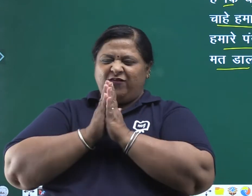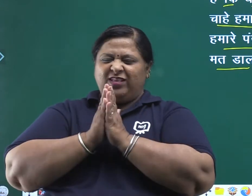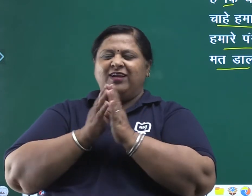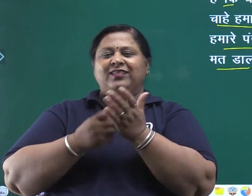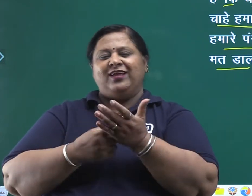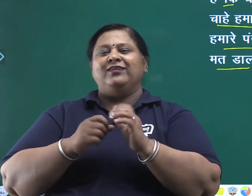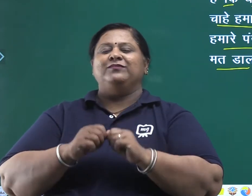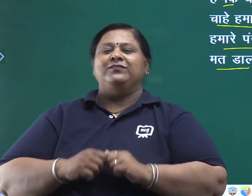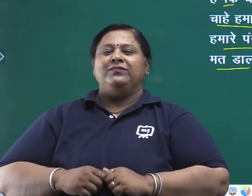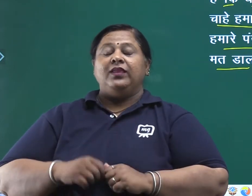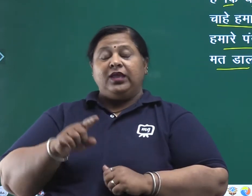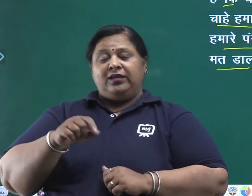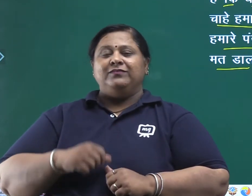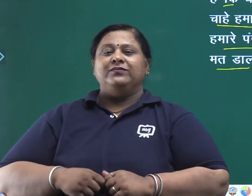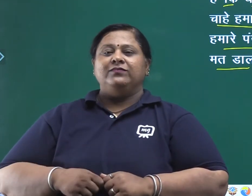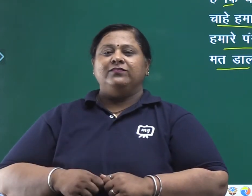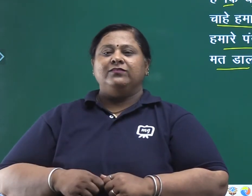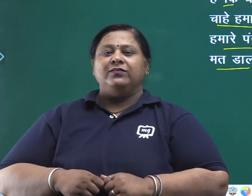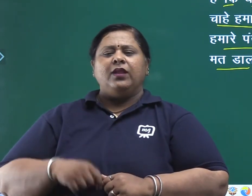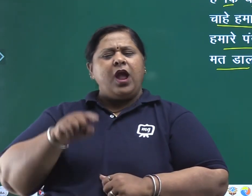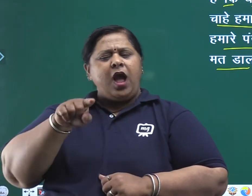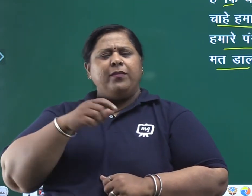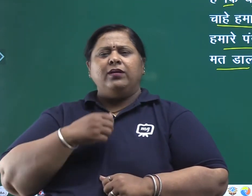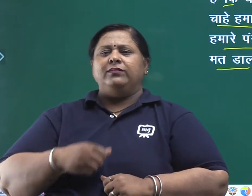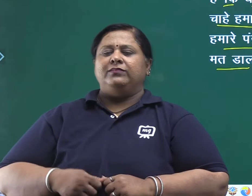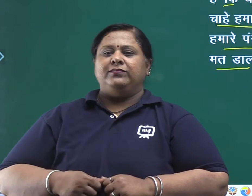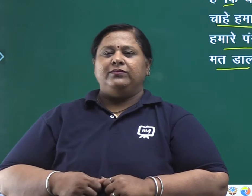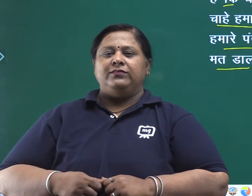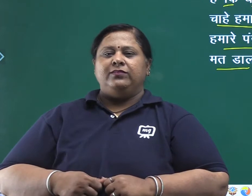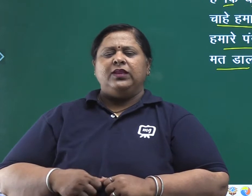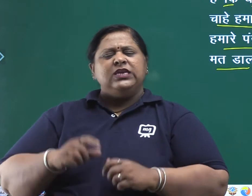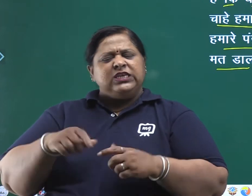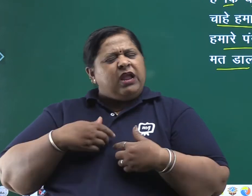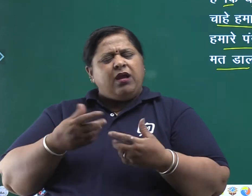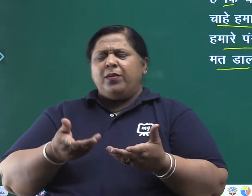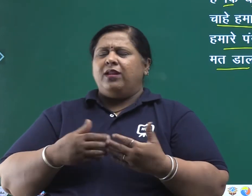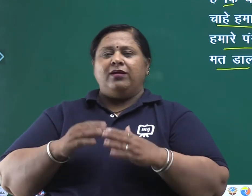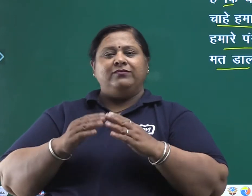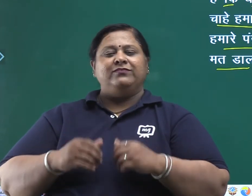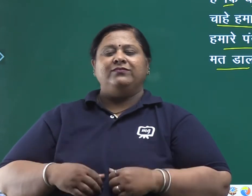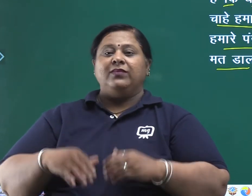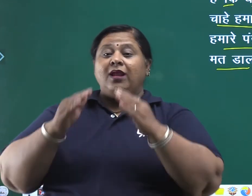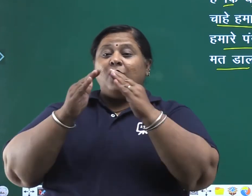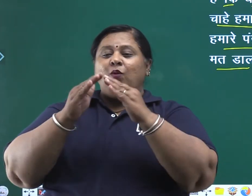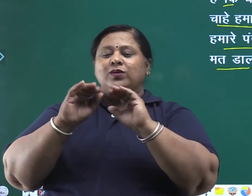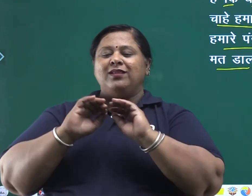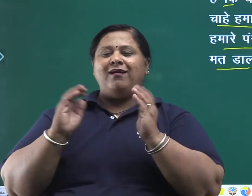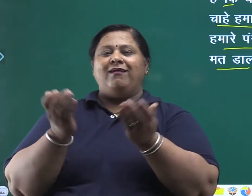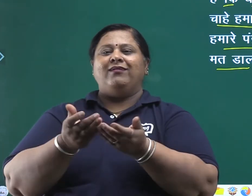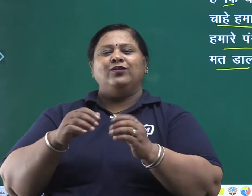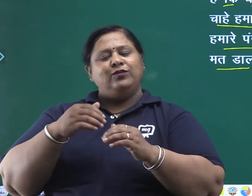हैं कि आप लोग चाहे हमारा घोंसला तोड़